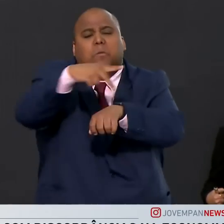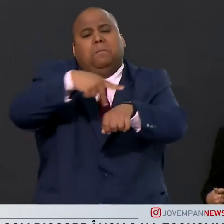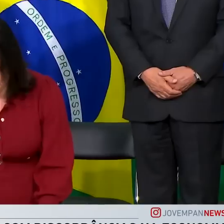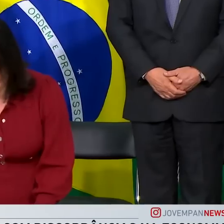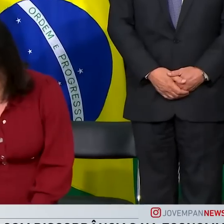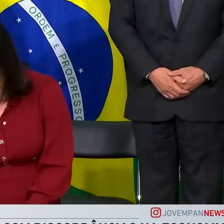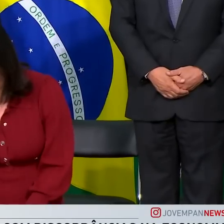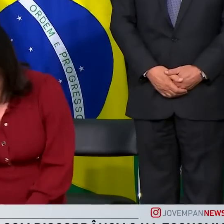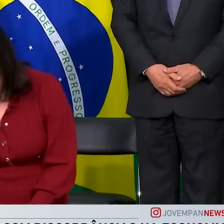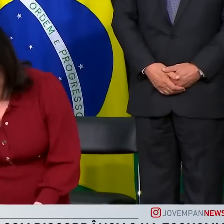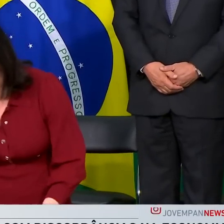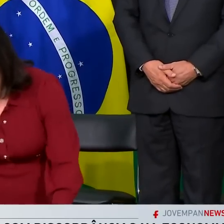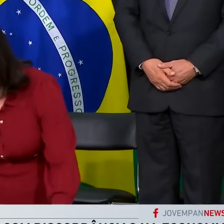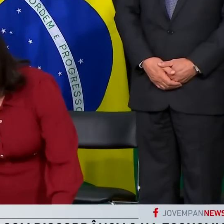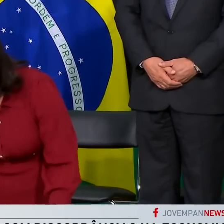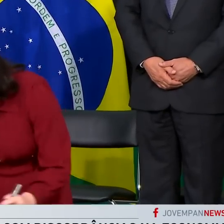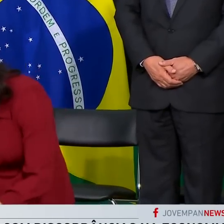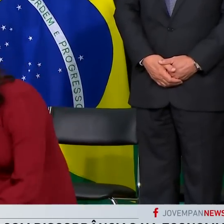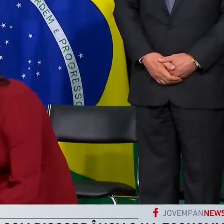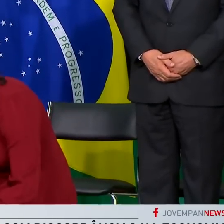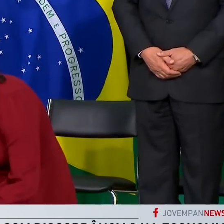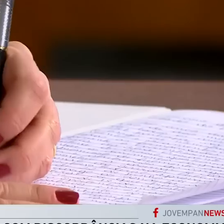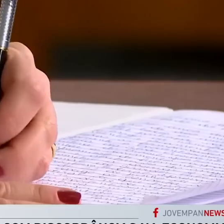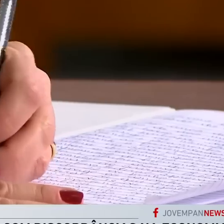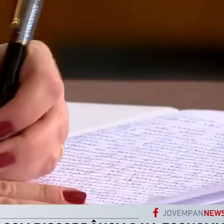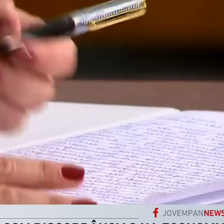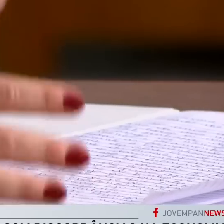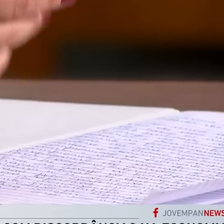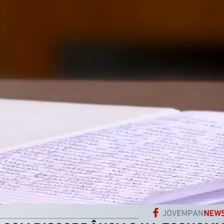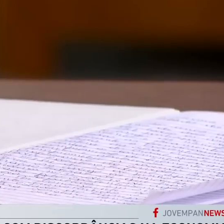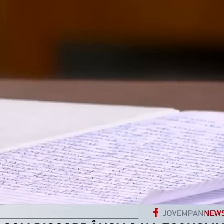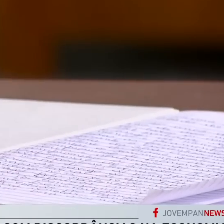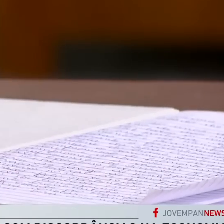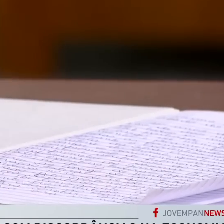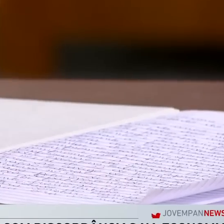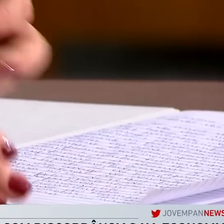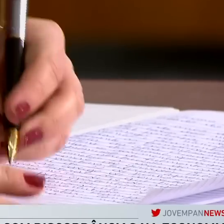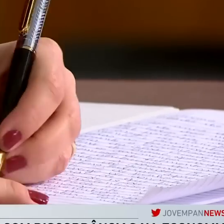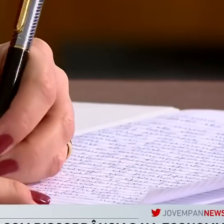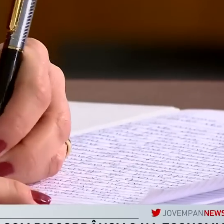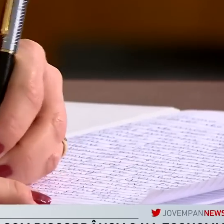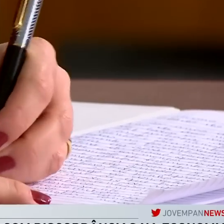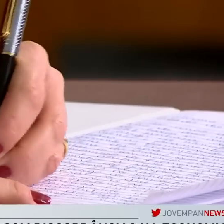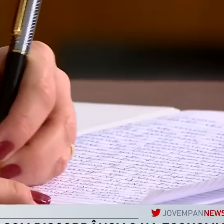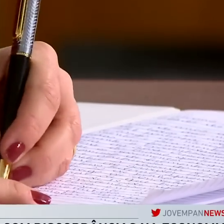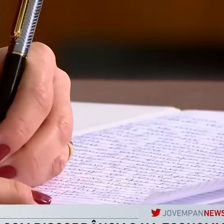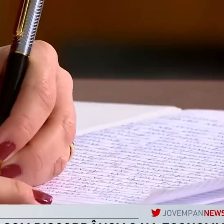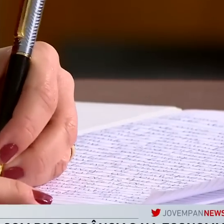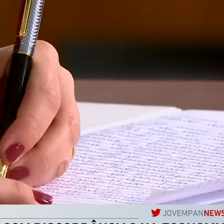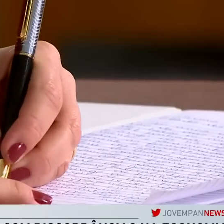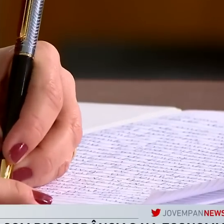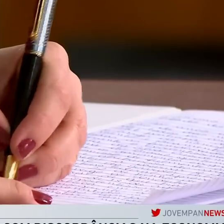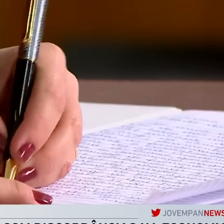todos. Simone Tebet disse que vai colocar os pobres e as minorias no orçamento, mas sem abandonar a responsabilidade